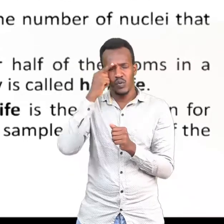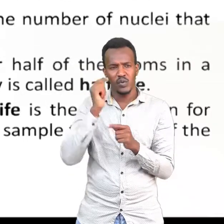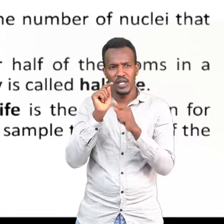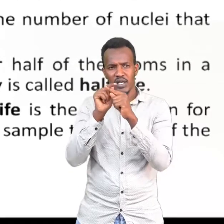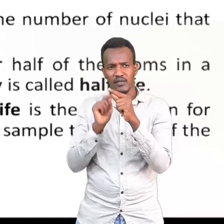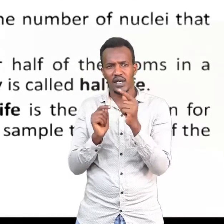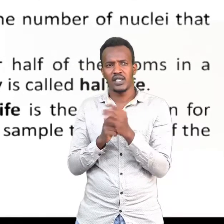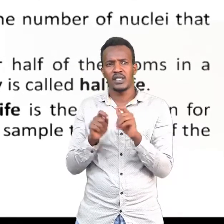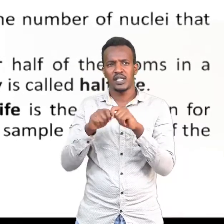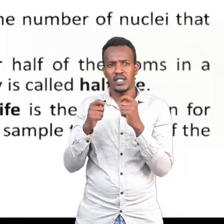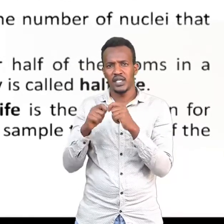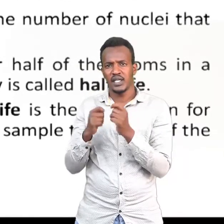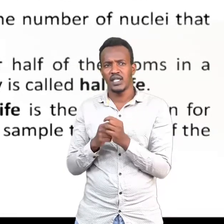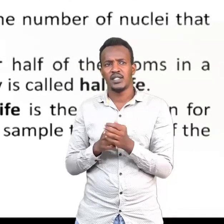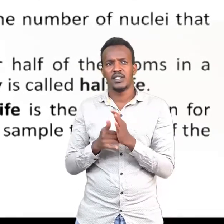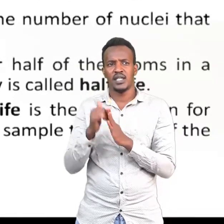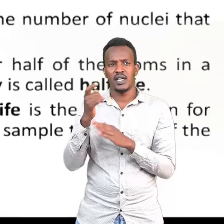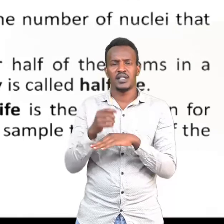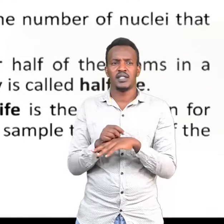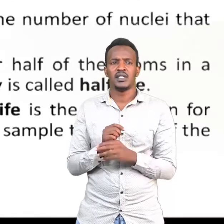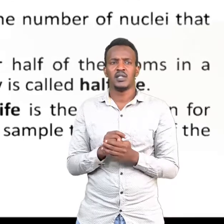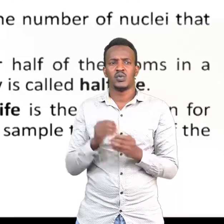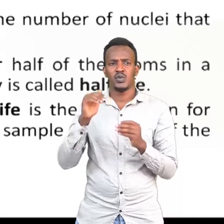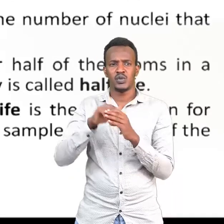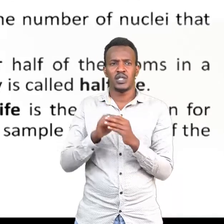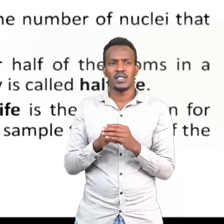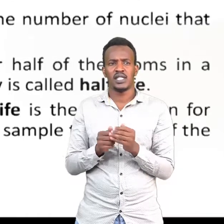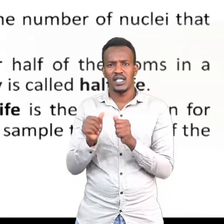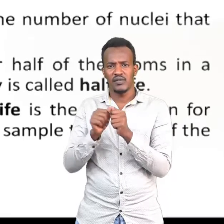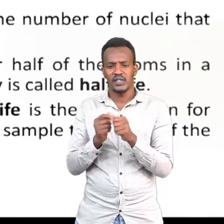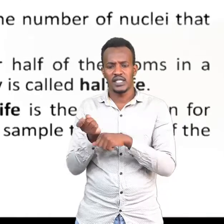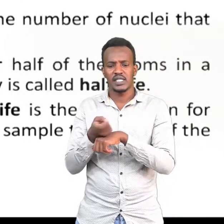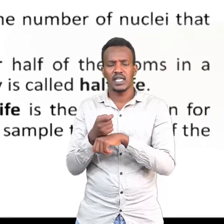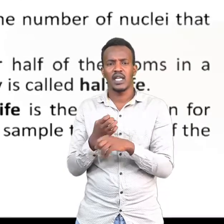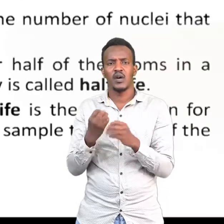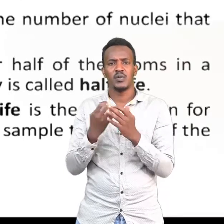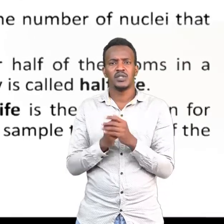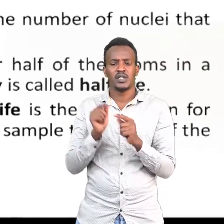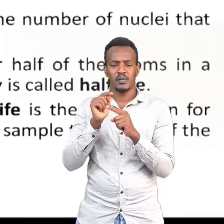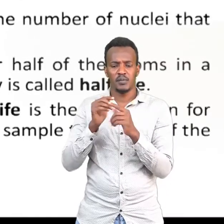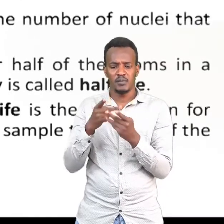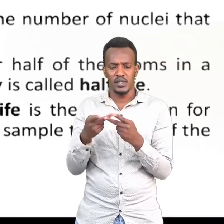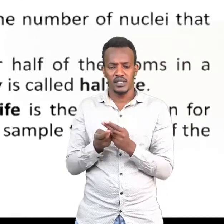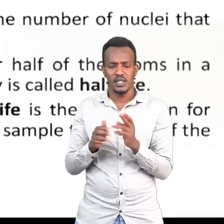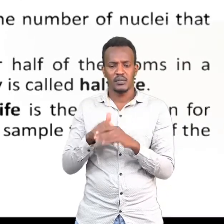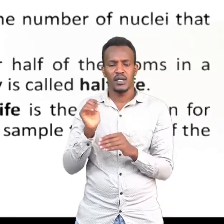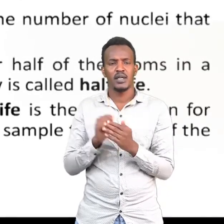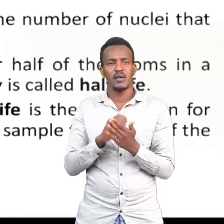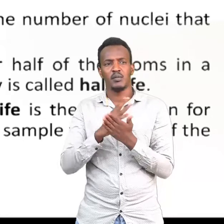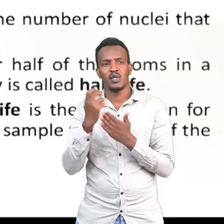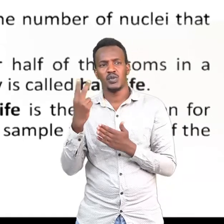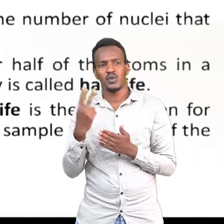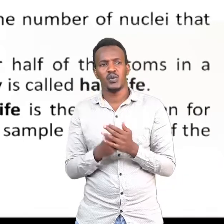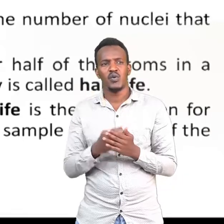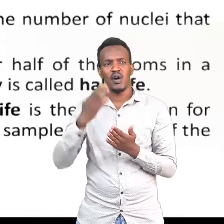waxay bu'idii burburtay bu'idii markaasi borotoronki neutron ku jiray secondki kastaba imisa markaasi meesha ka baxay waa qaybta labaad oo